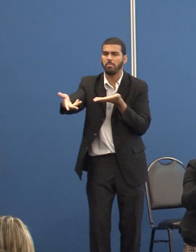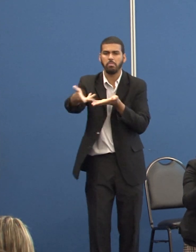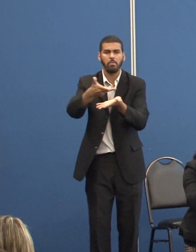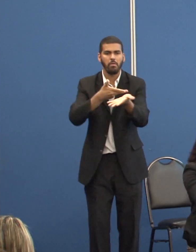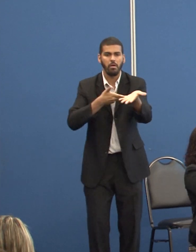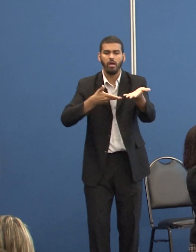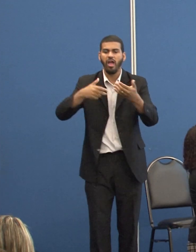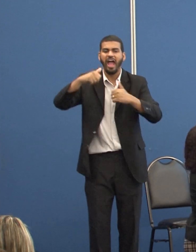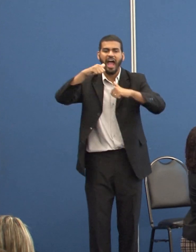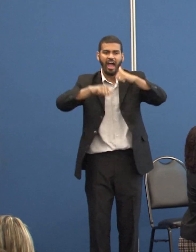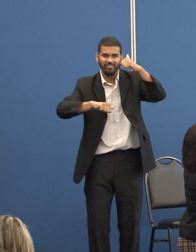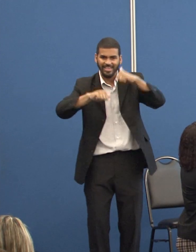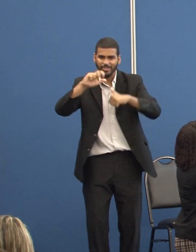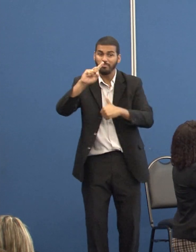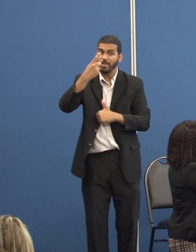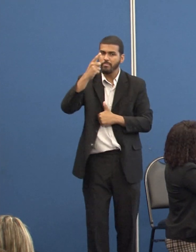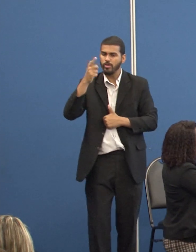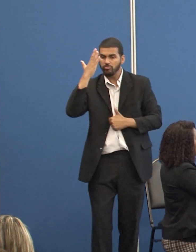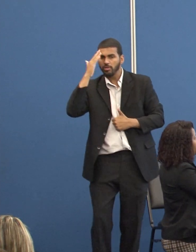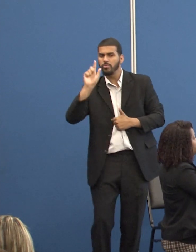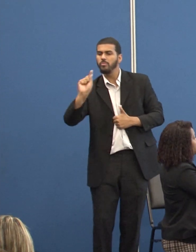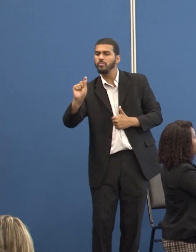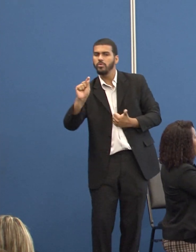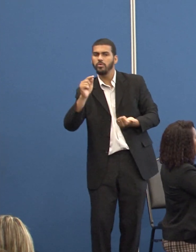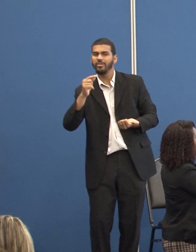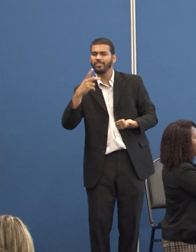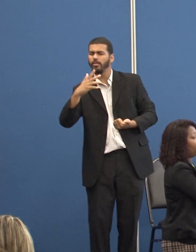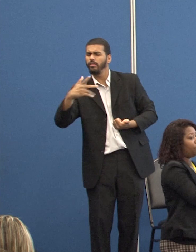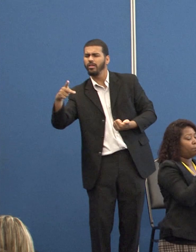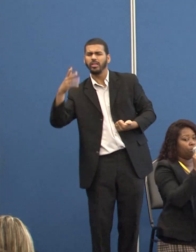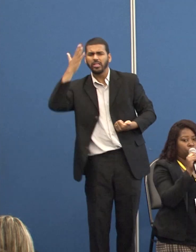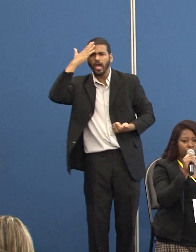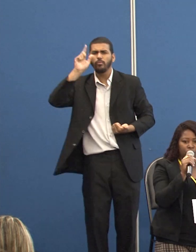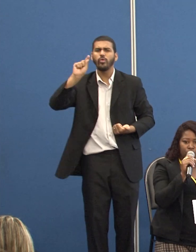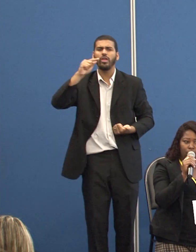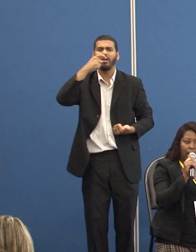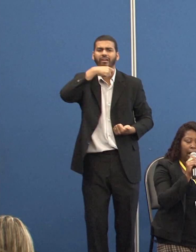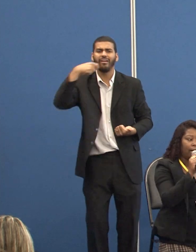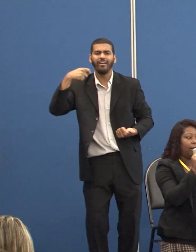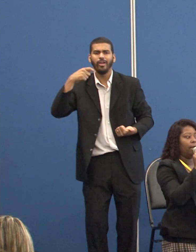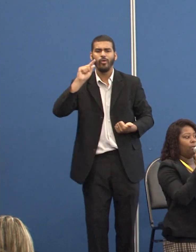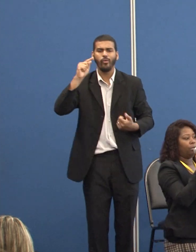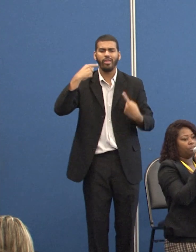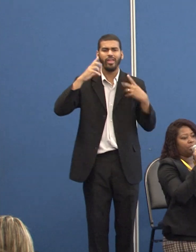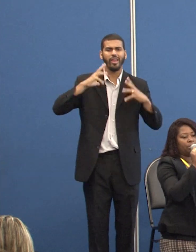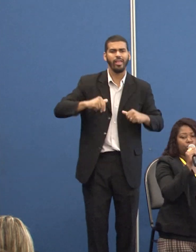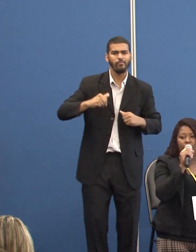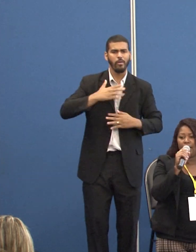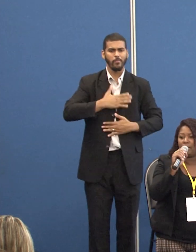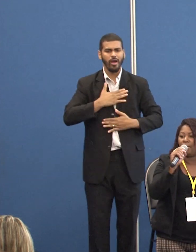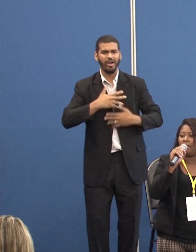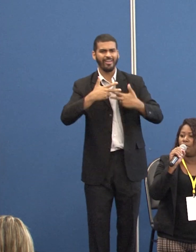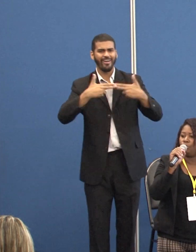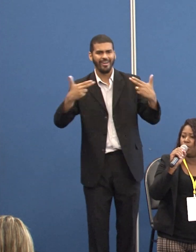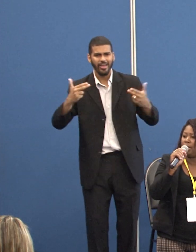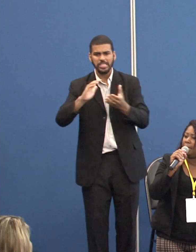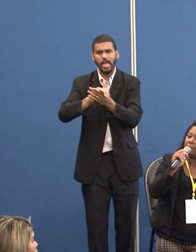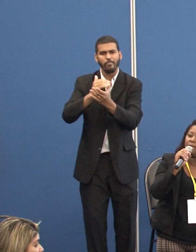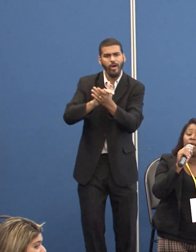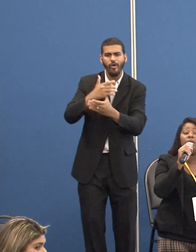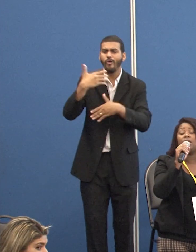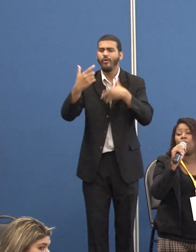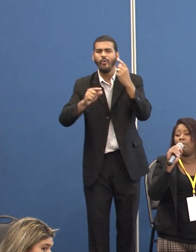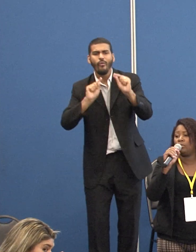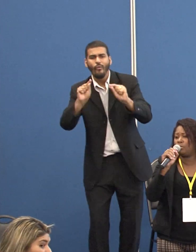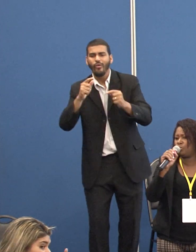avaliação diagnóstica, né, sobre os hábitos de higiene pessoal, utilizando o próprio cotidiano escolar. O que você utiliza, para que